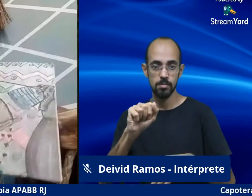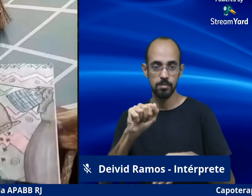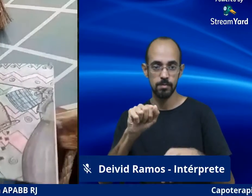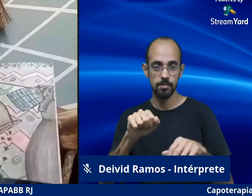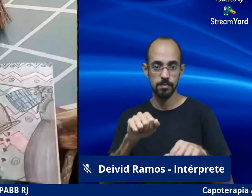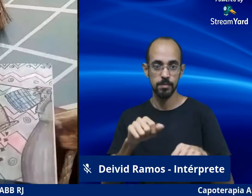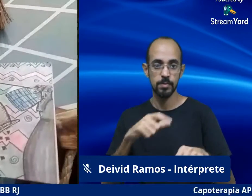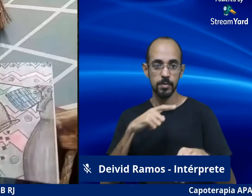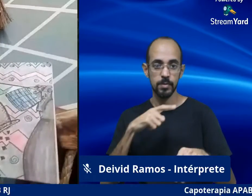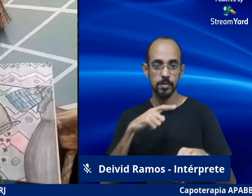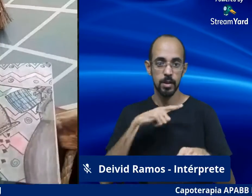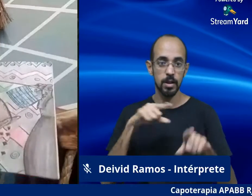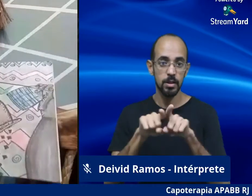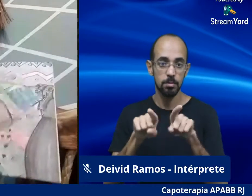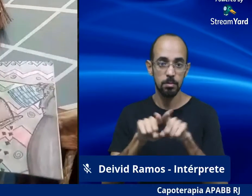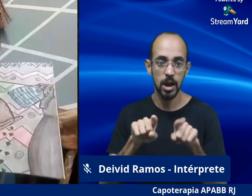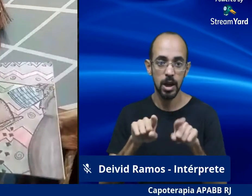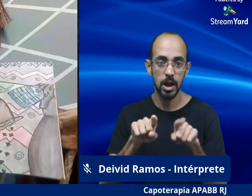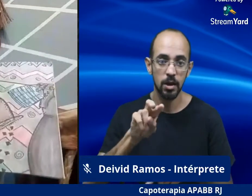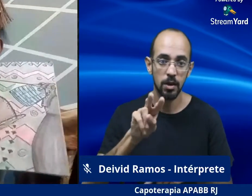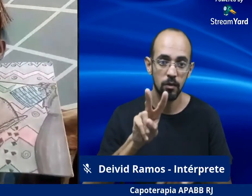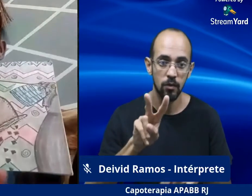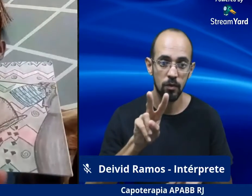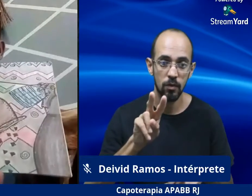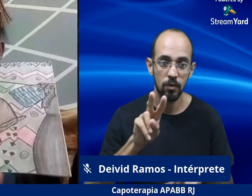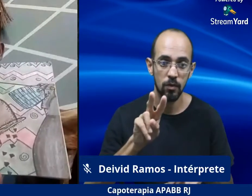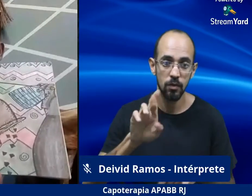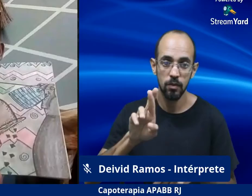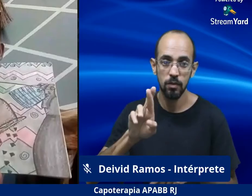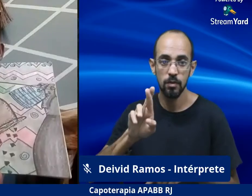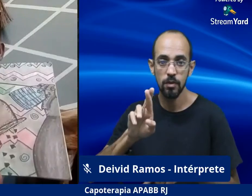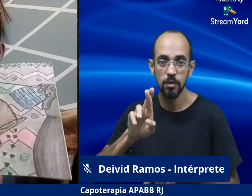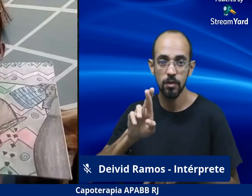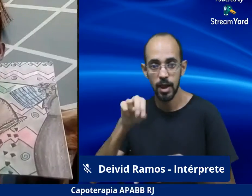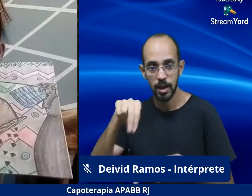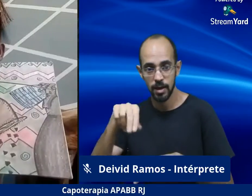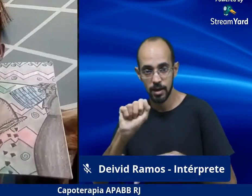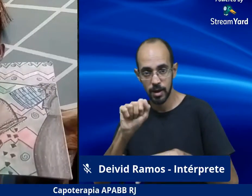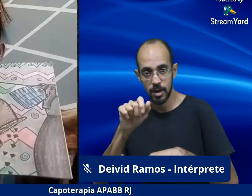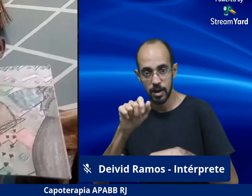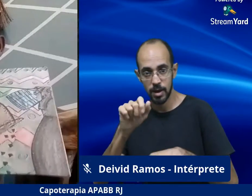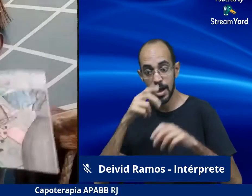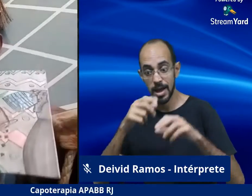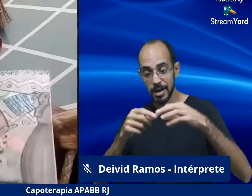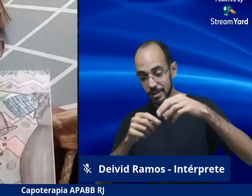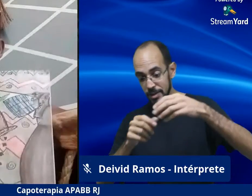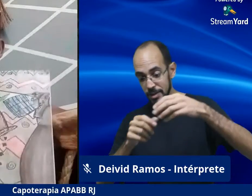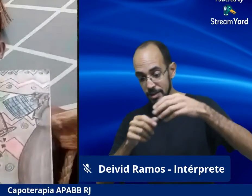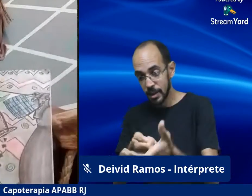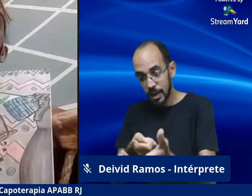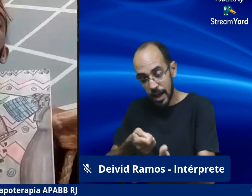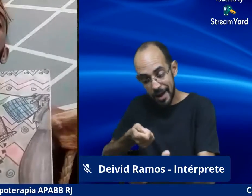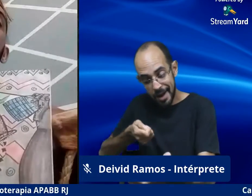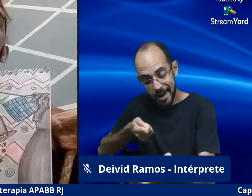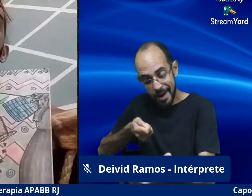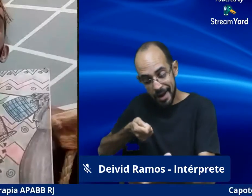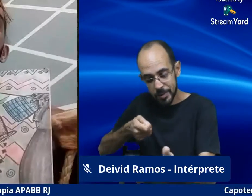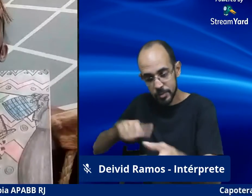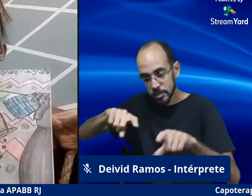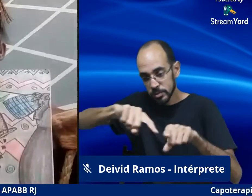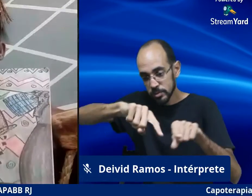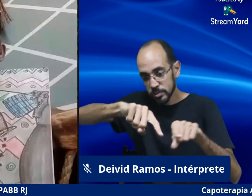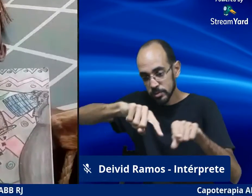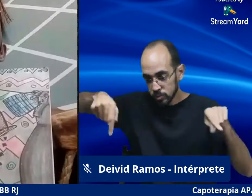a verga que parece o arco, né? E tudo. Essa verga ela é feita de